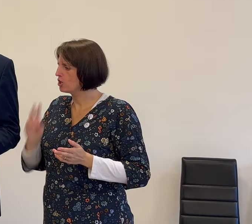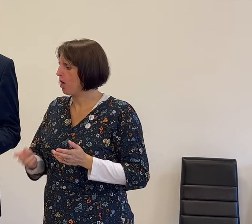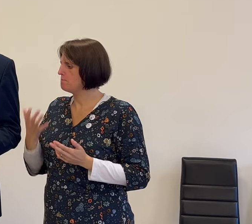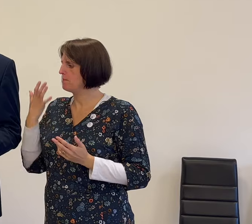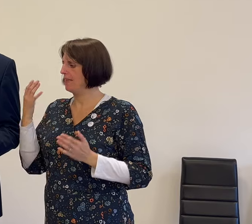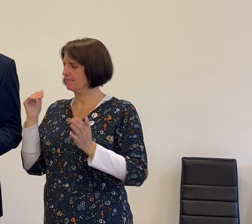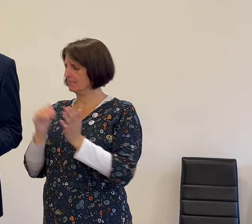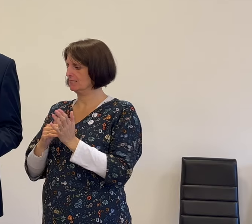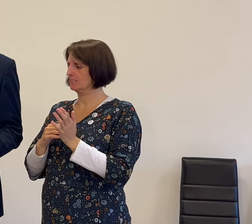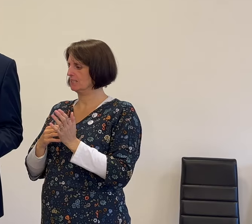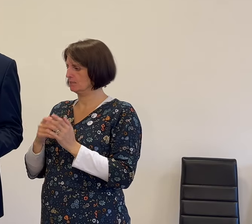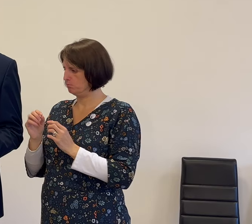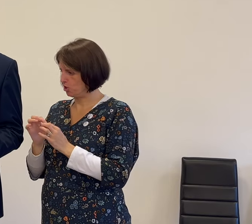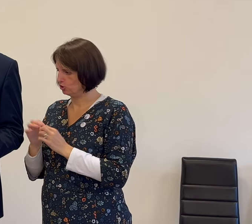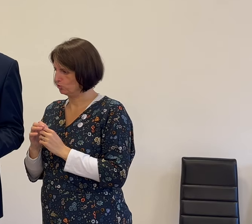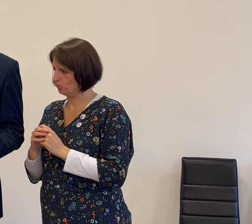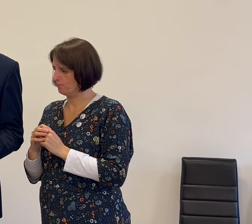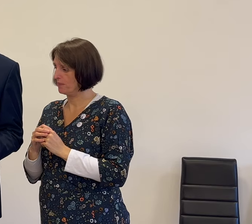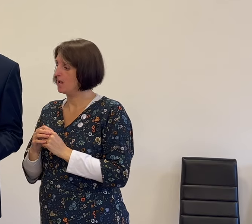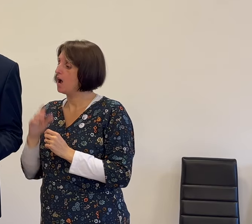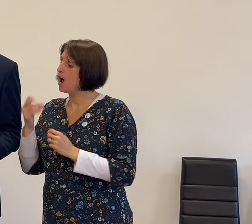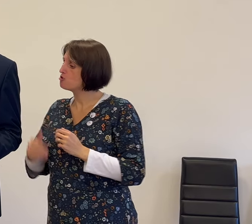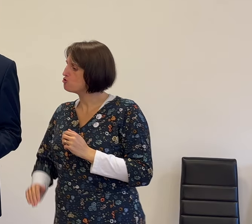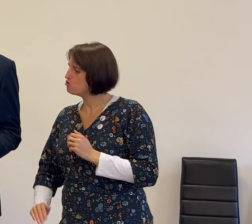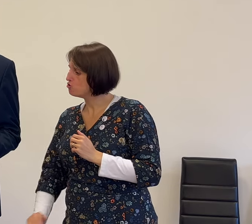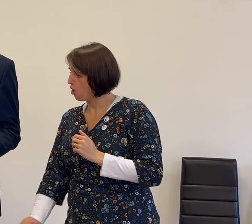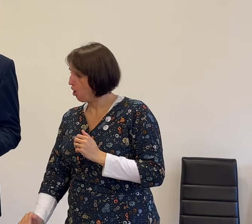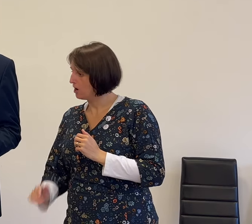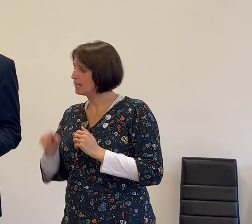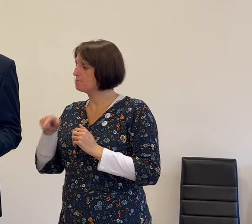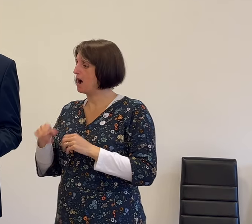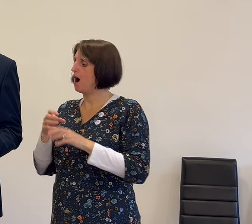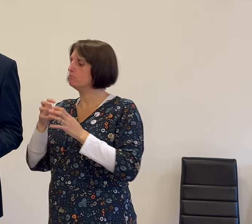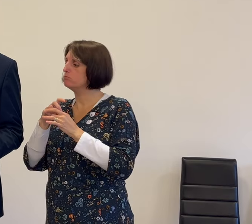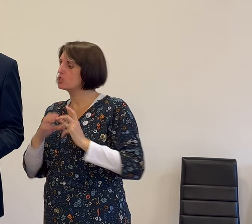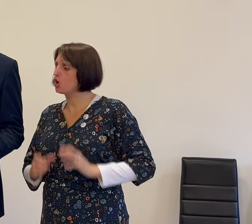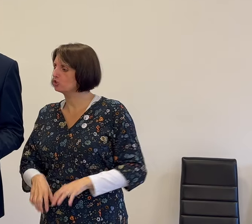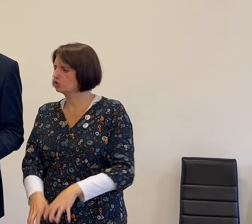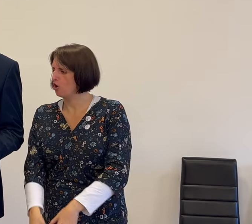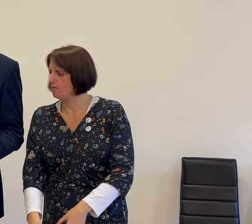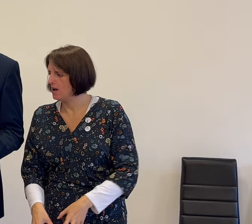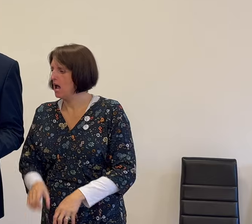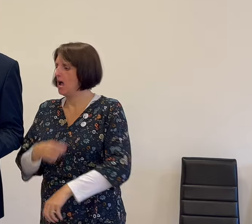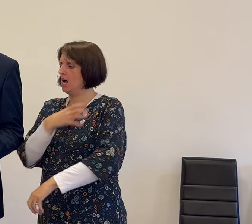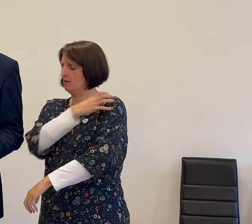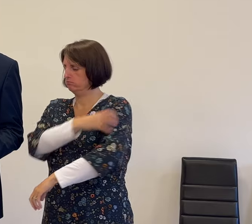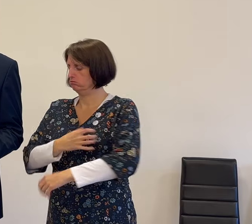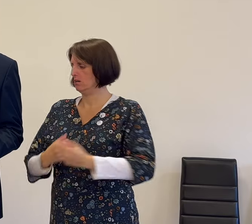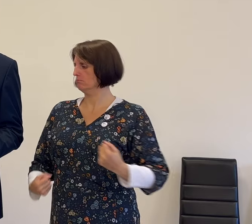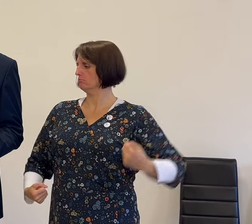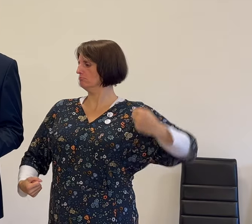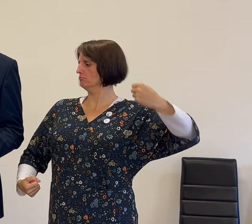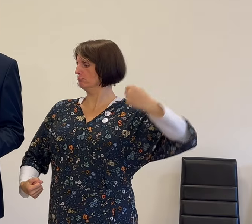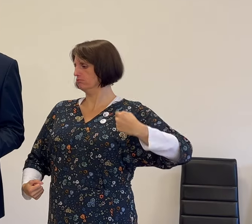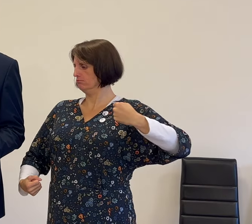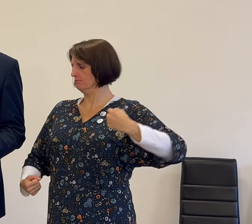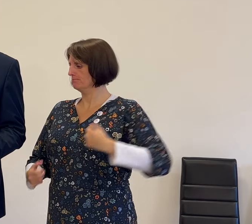5000 šekelů bronzu. Na nohou měl bronzové holenice a na ramenou bronzový